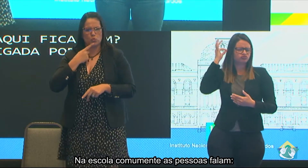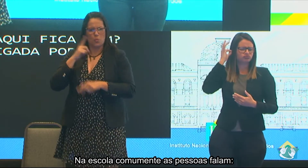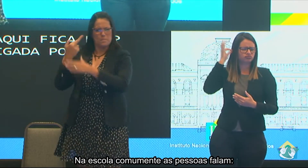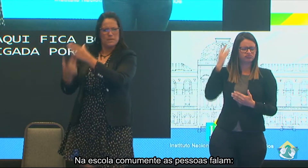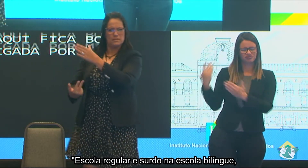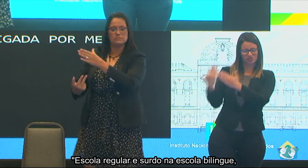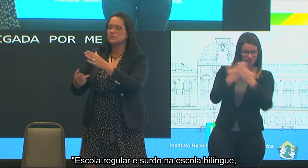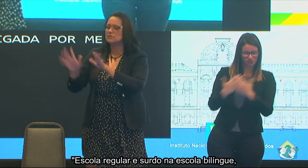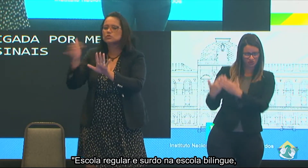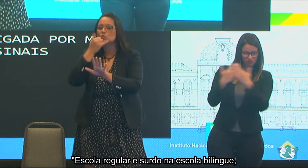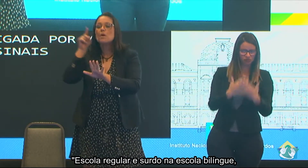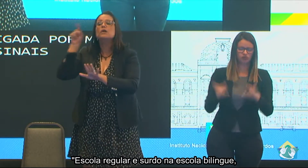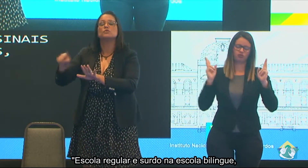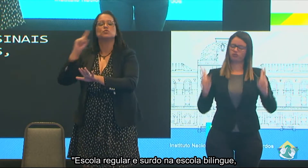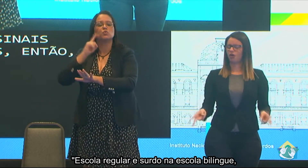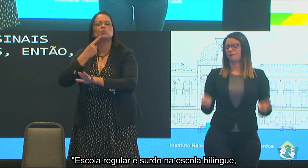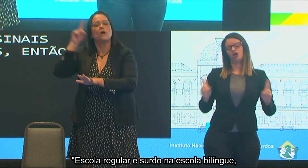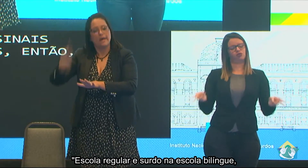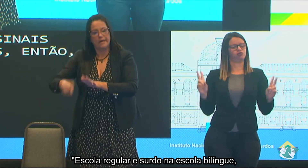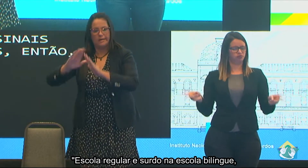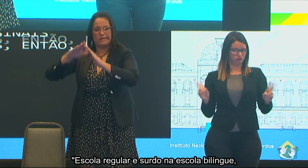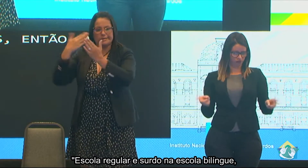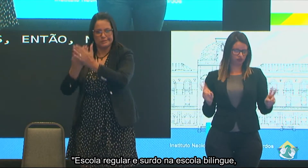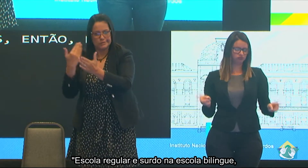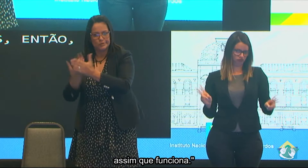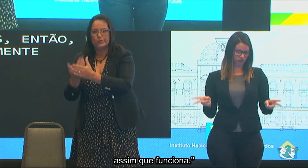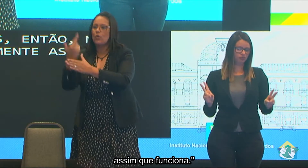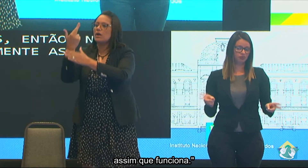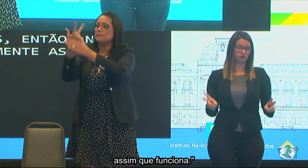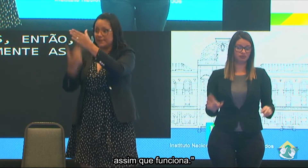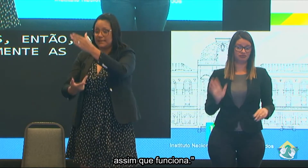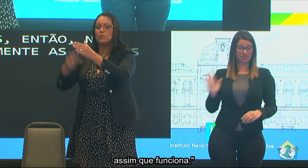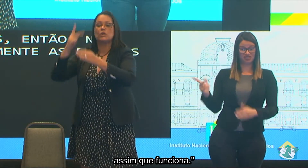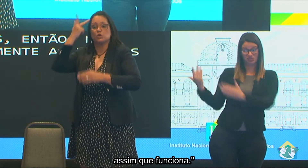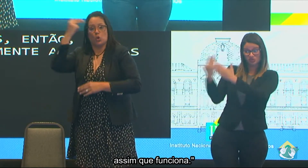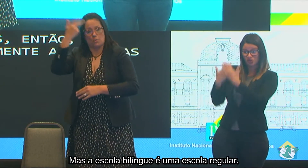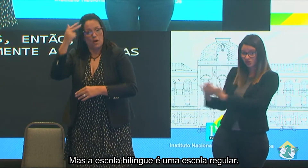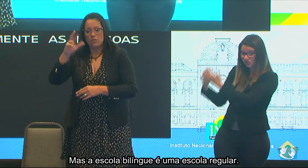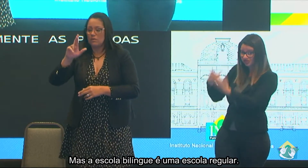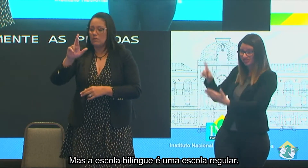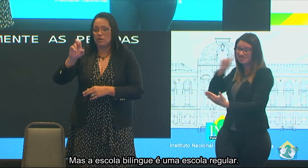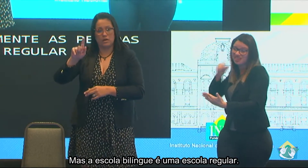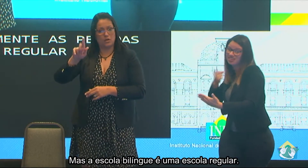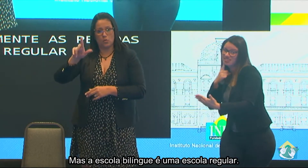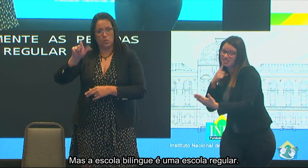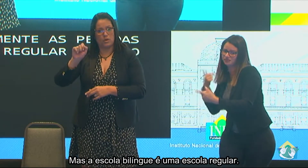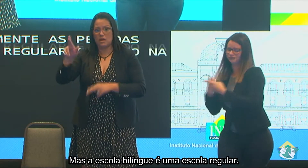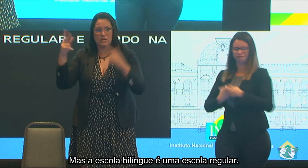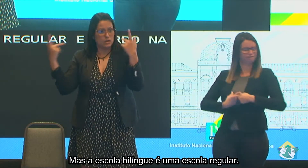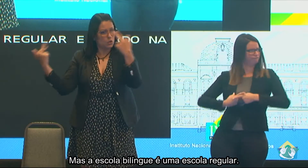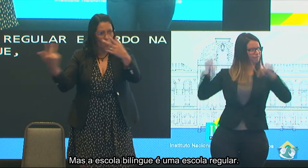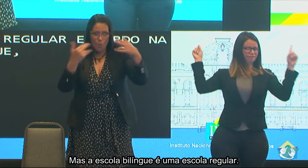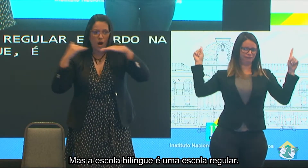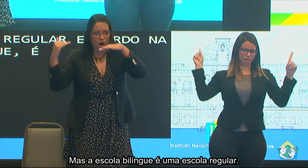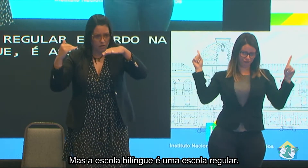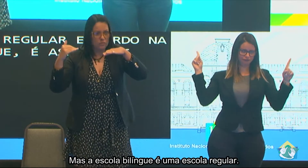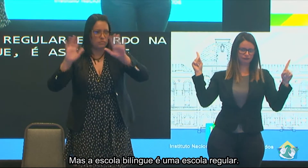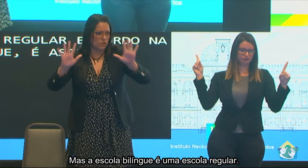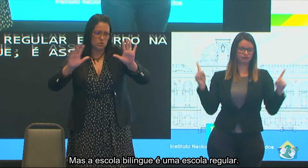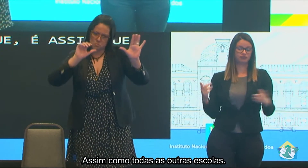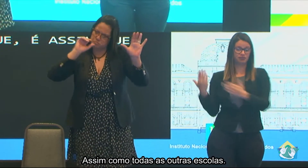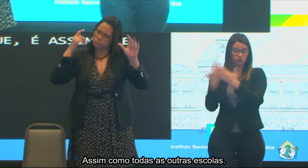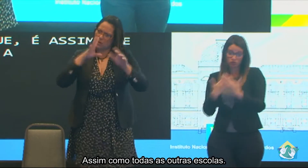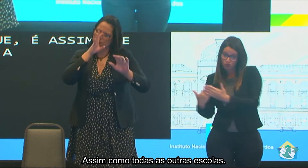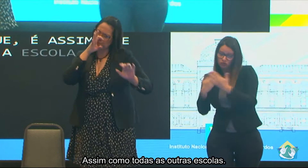comumente as pessoas falam, escola regular, estudo na escola bilíngue, é assim que funciona. Mas a escola bilíngue é uma escola